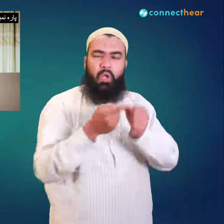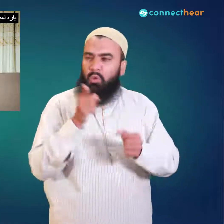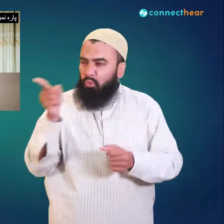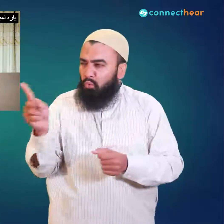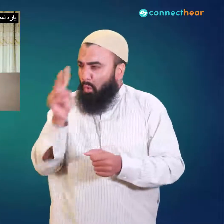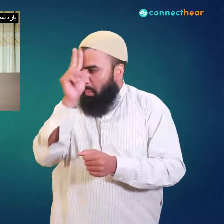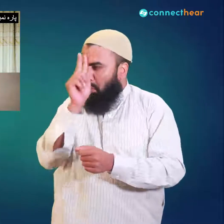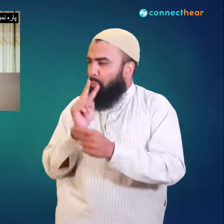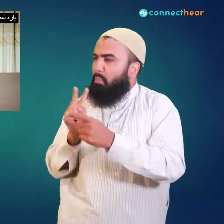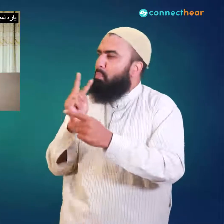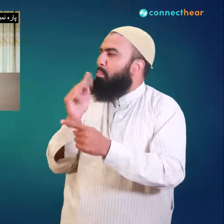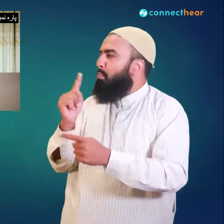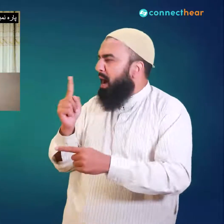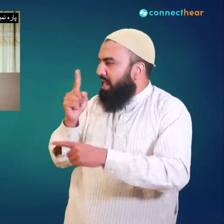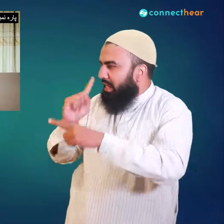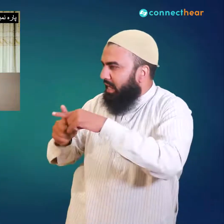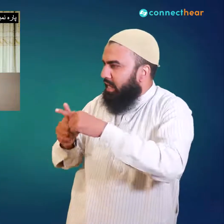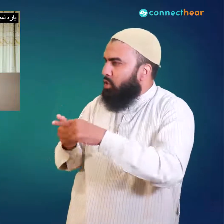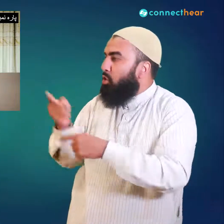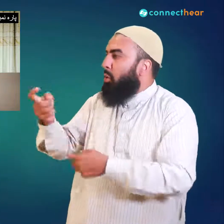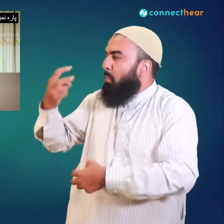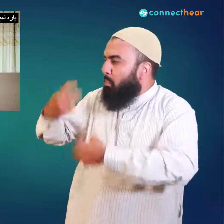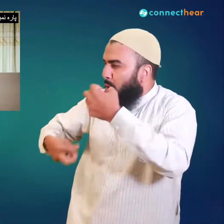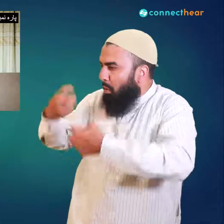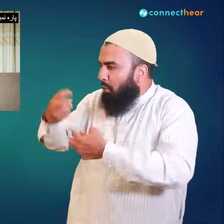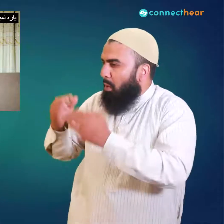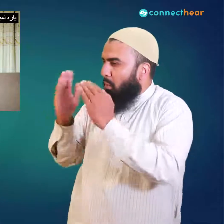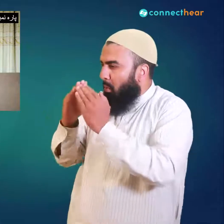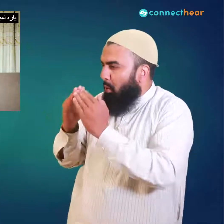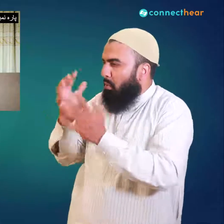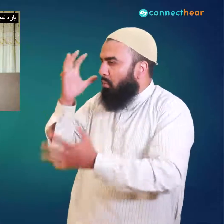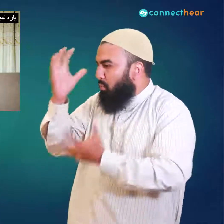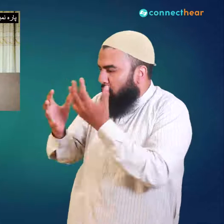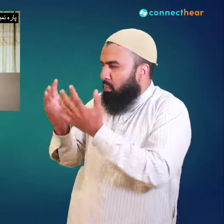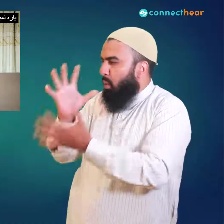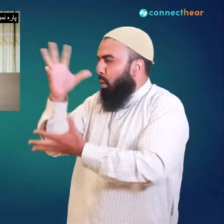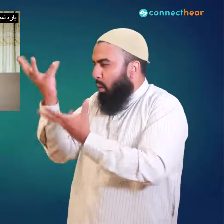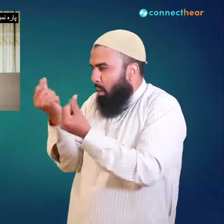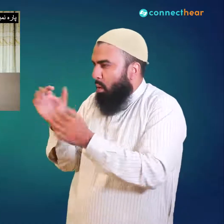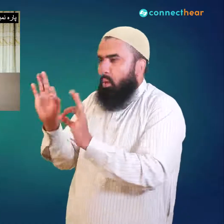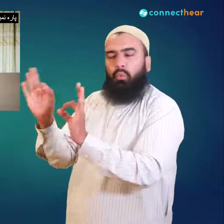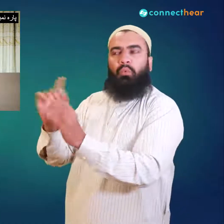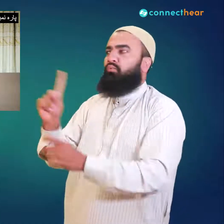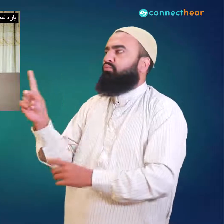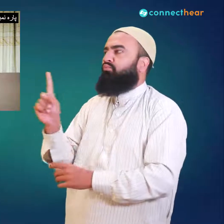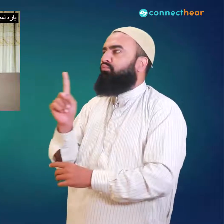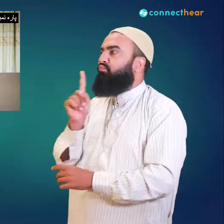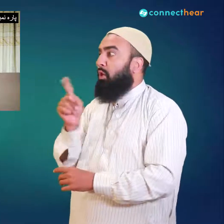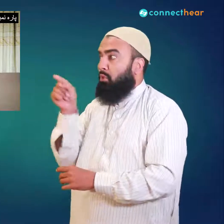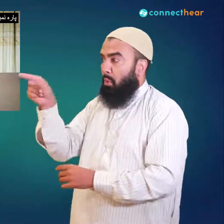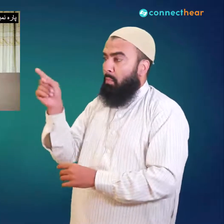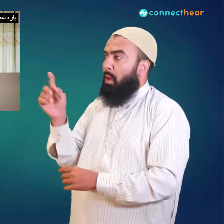لو اور سچے مسلمان بن جاؤ تو اللہ تمہارے گناہوں کو معاف فرما دے گا۔